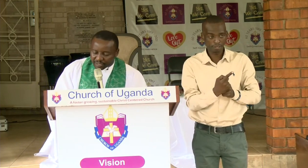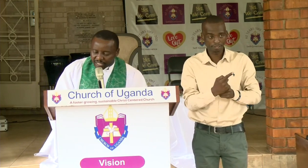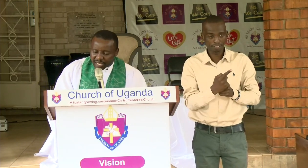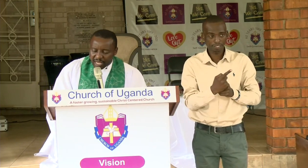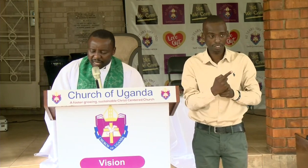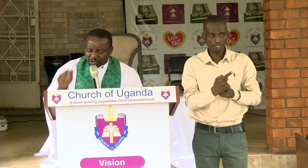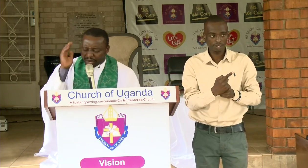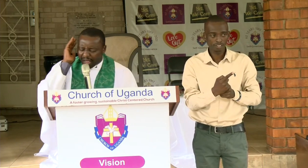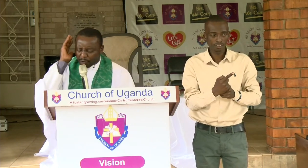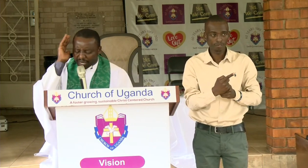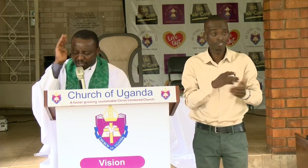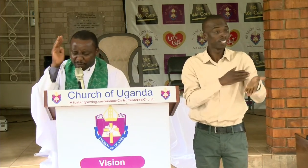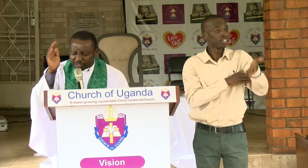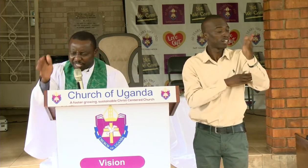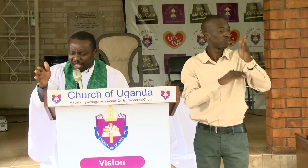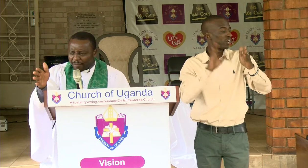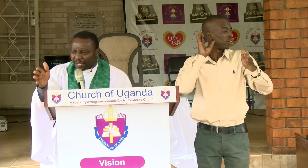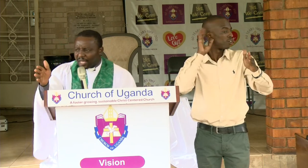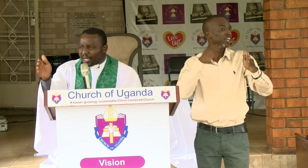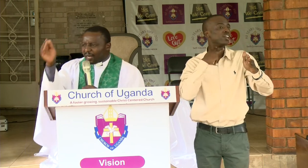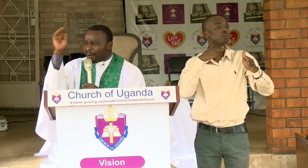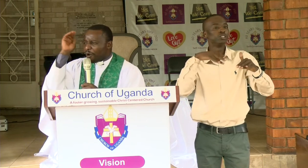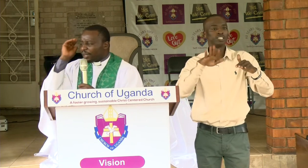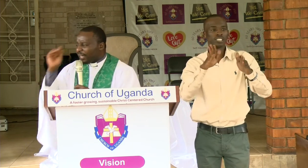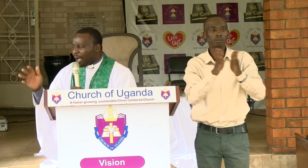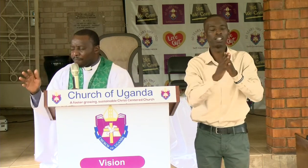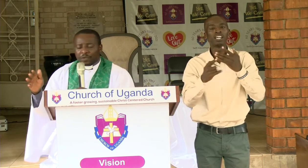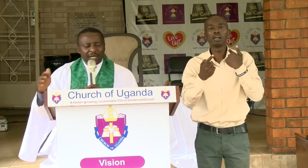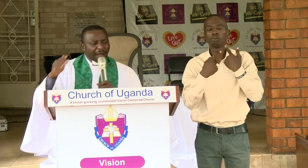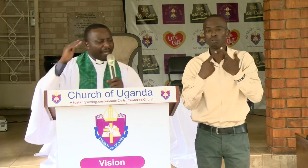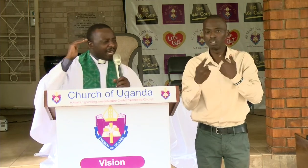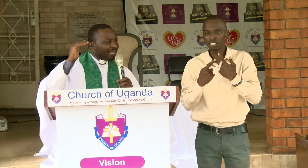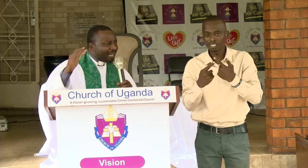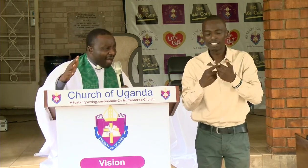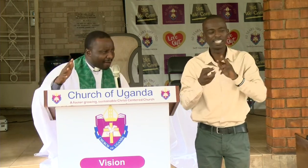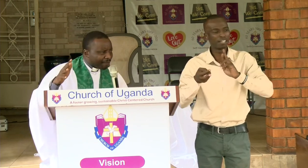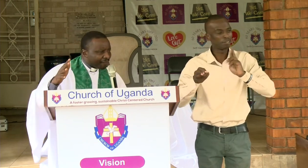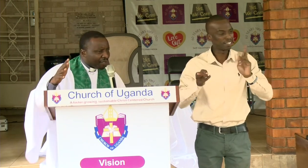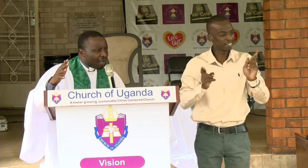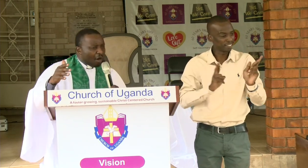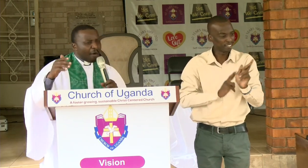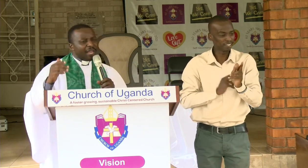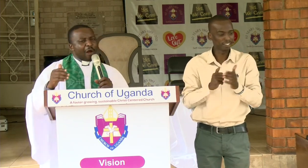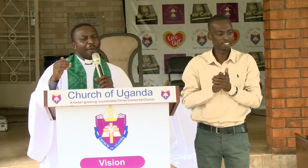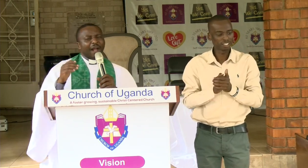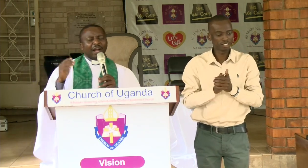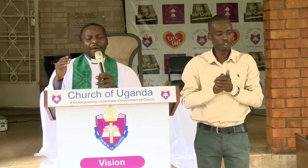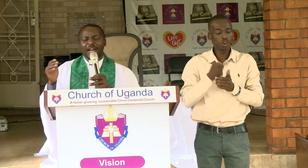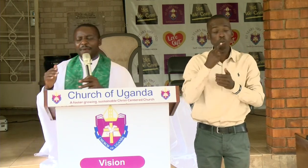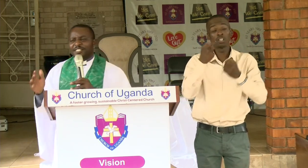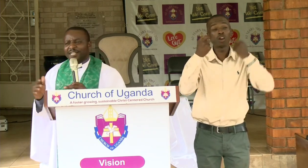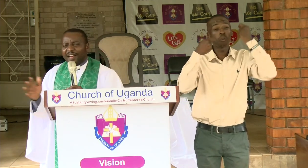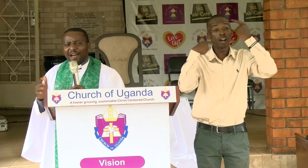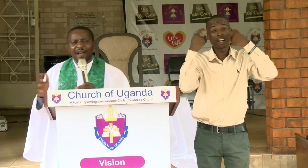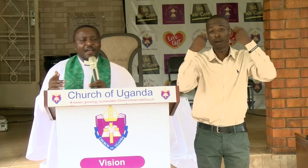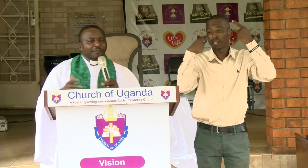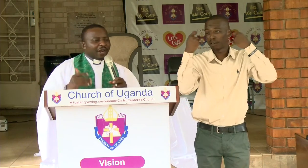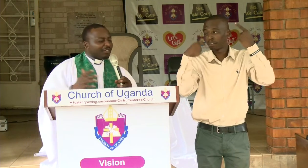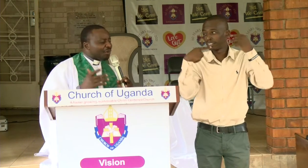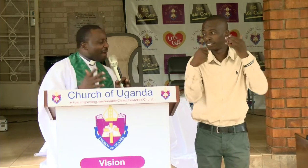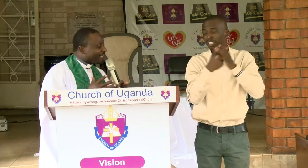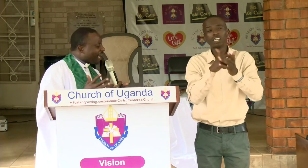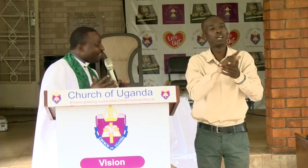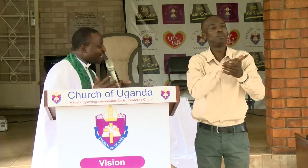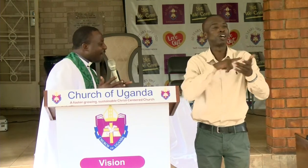wannaagamba nti Katonda n'awulira eddoboozi lyabwe nga boogera nga beenenya oboolyawo baakaba n'amaziga